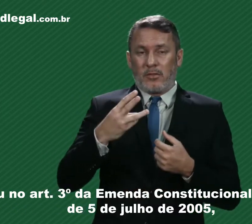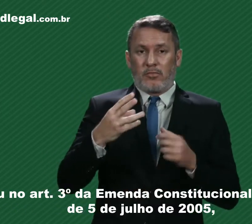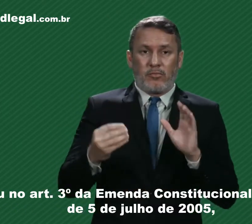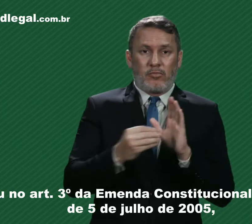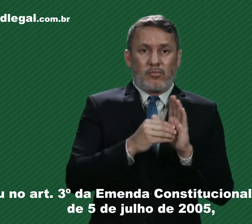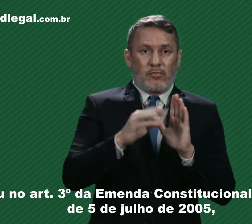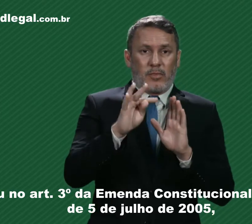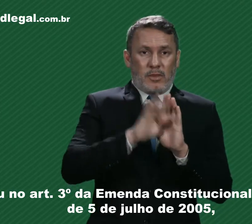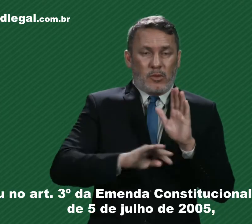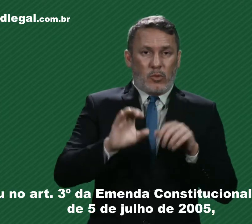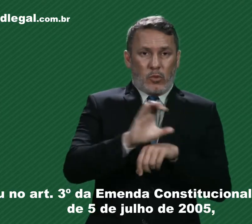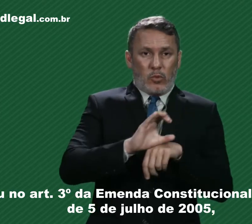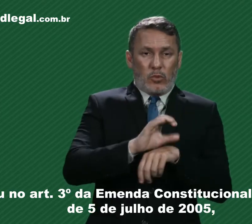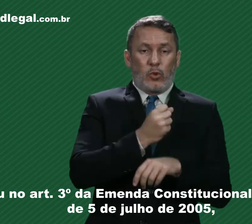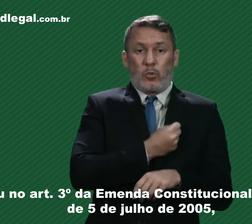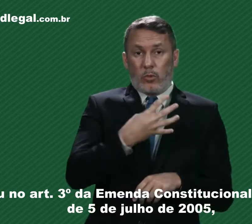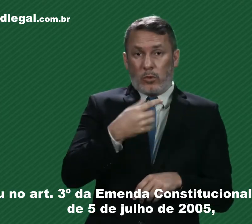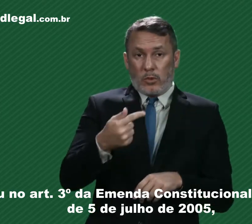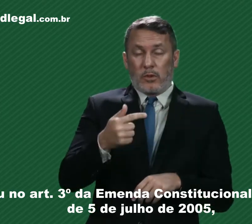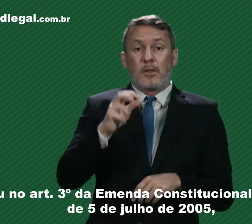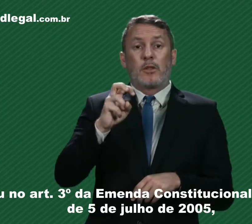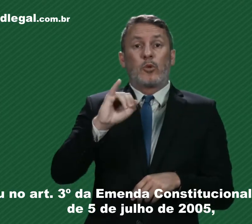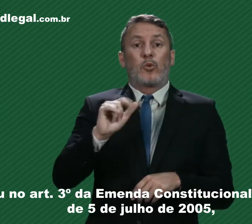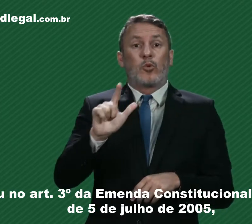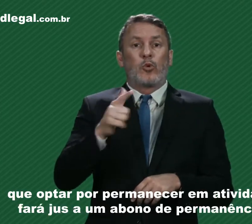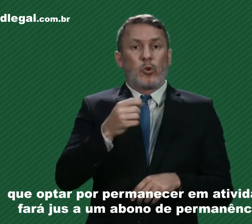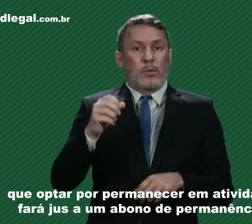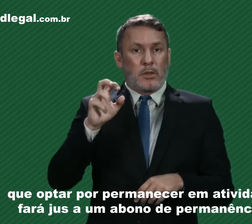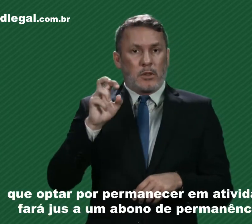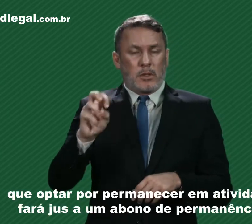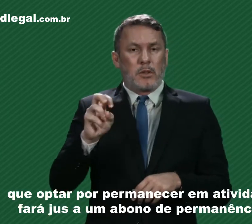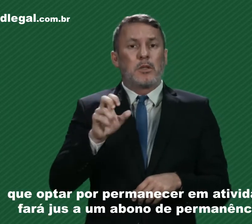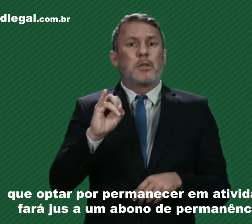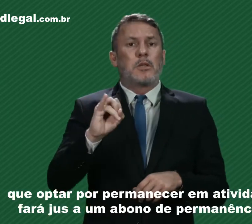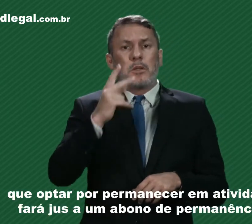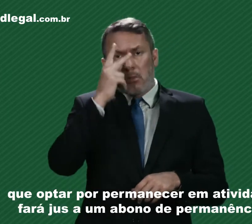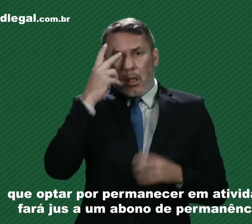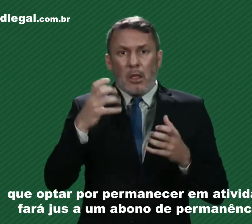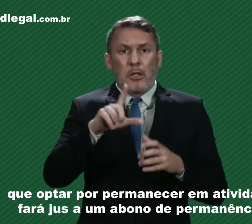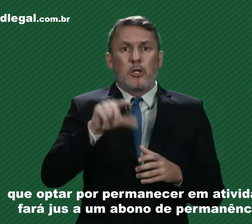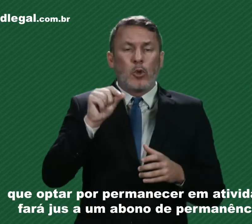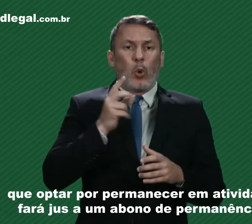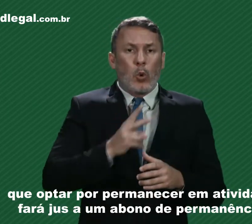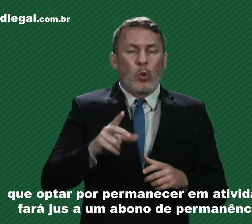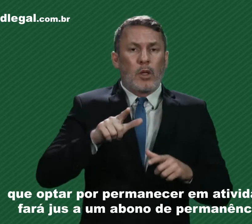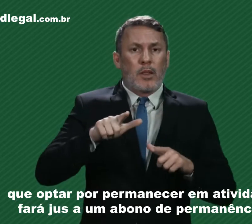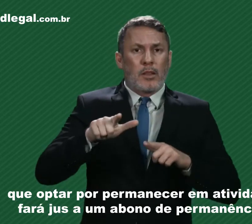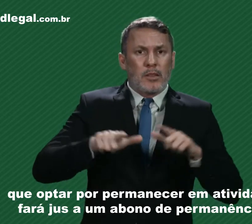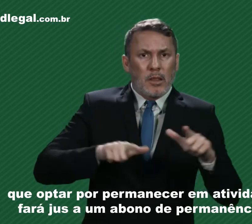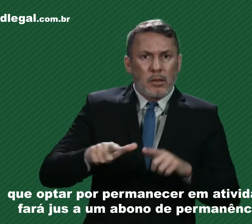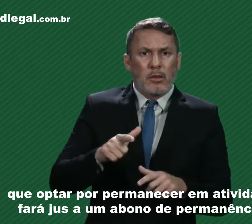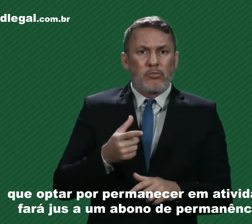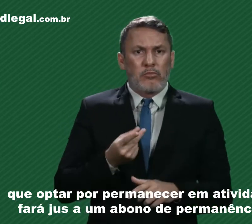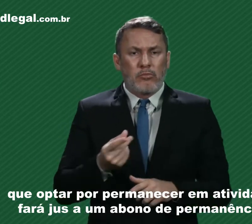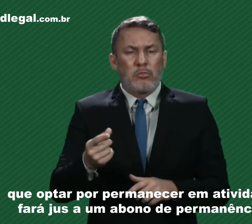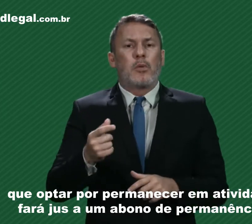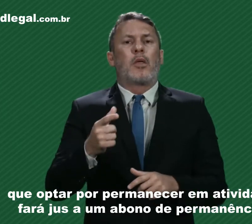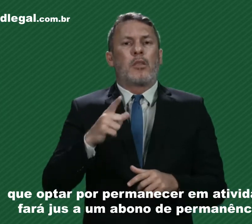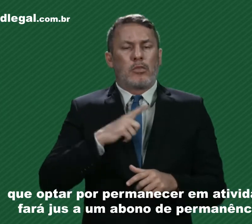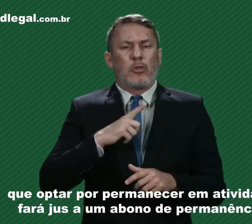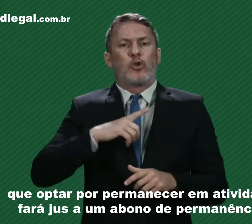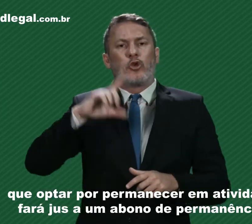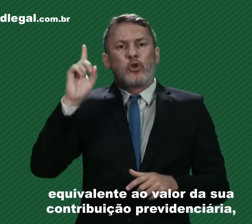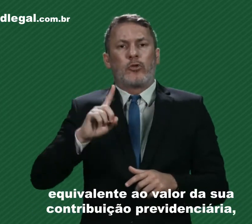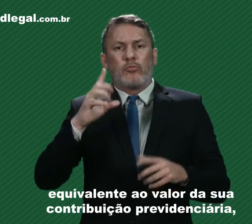número 47, de 5 de julho de 2005, que optar por permanecer em atividade, fará jus a um abono